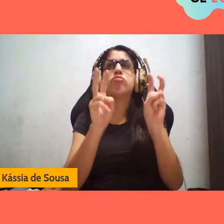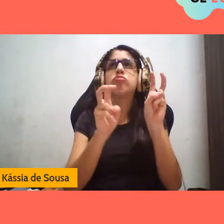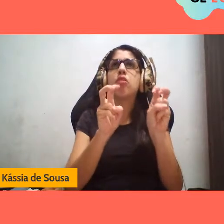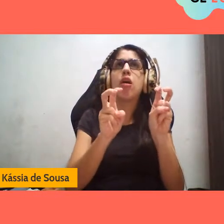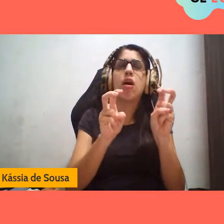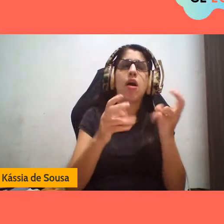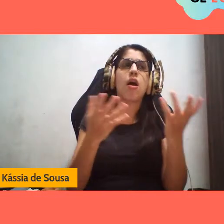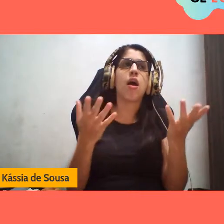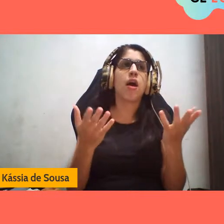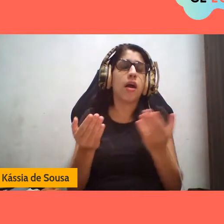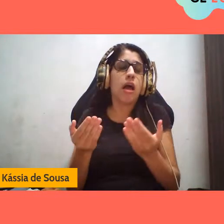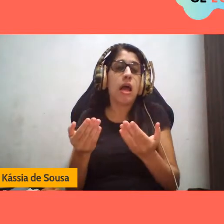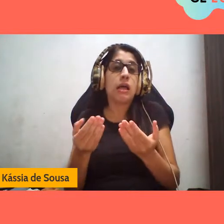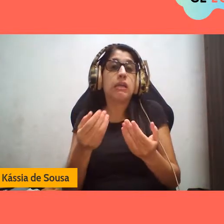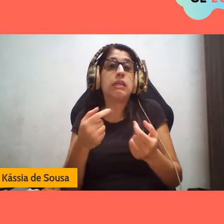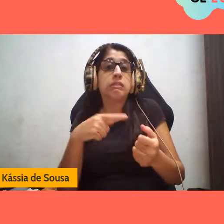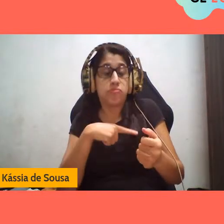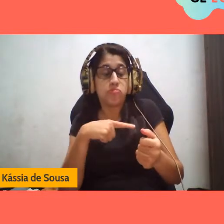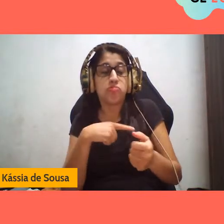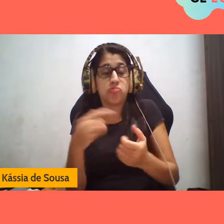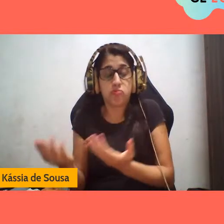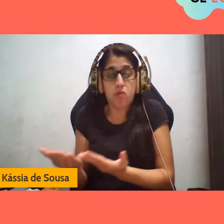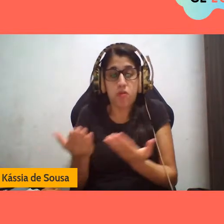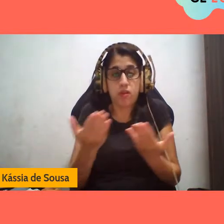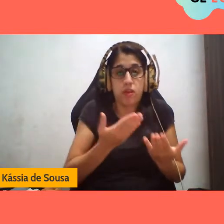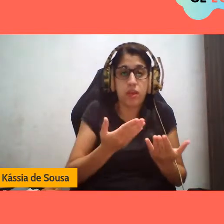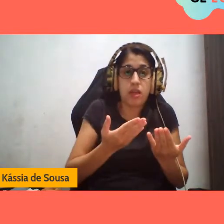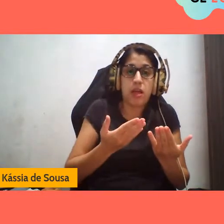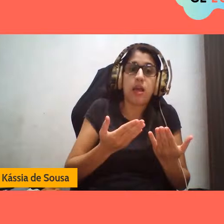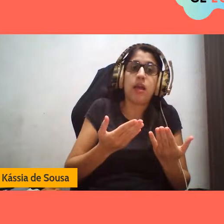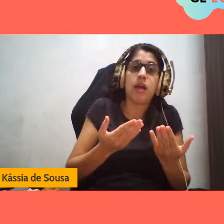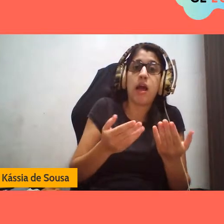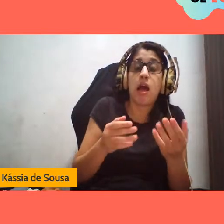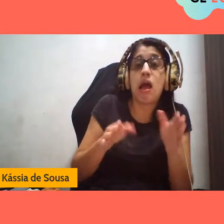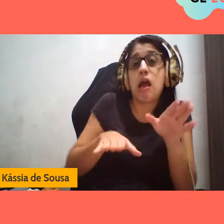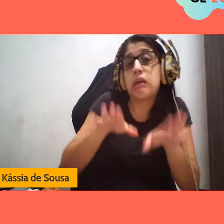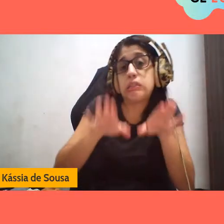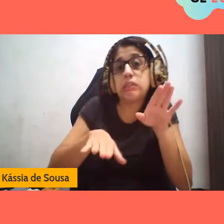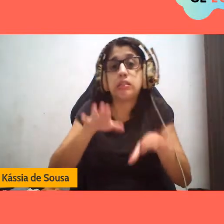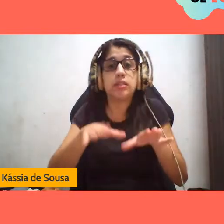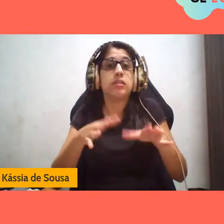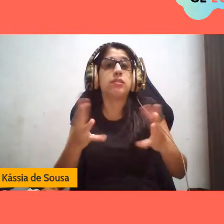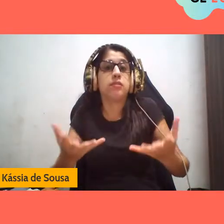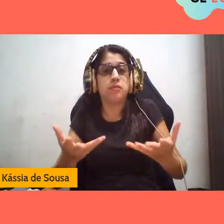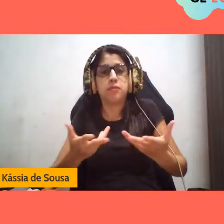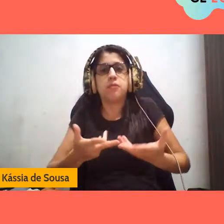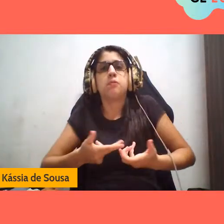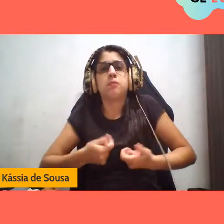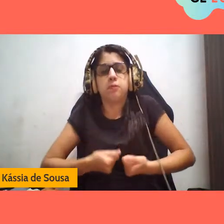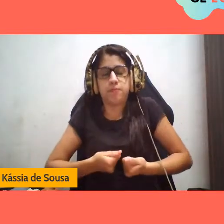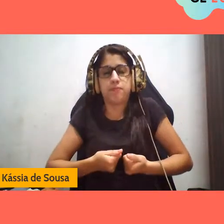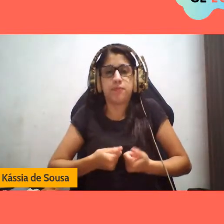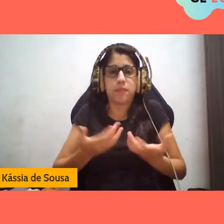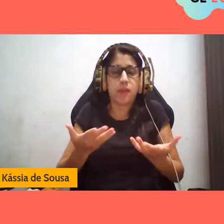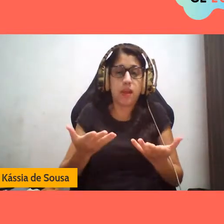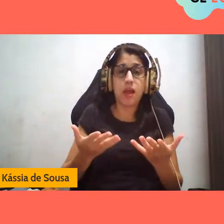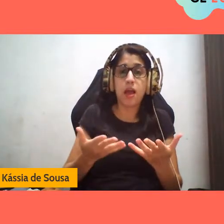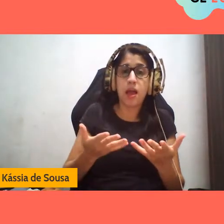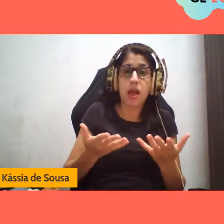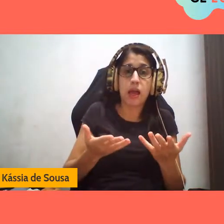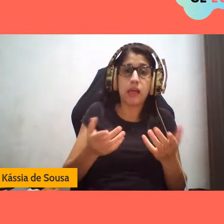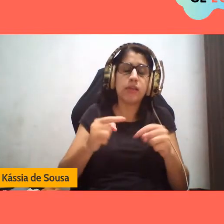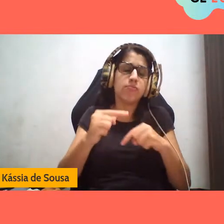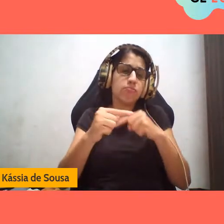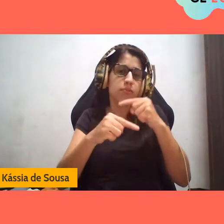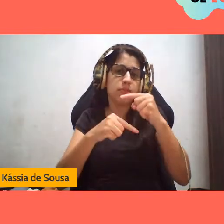gente aceita, às vezes por pura vaidade, às vezes por pressão, e depois